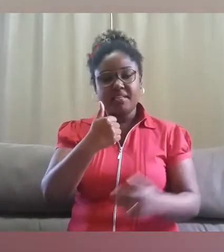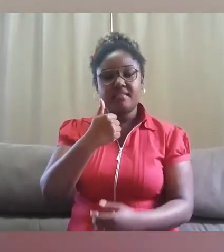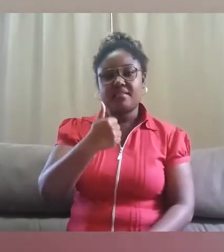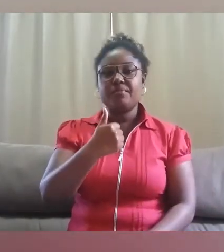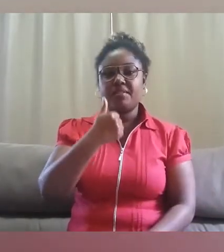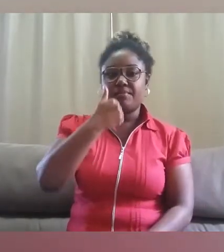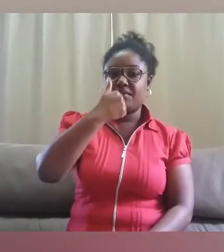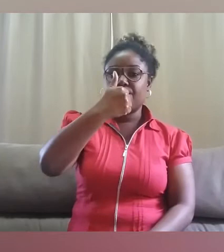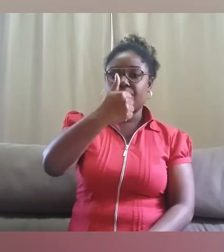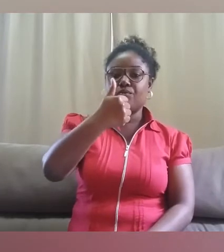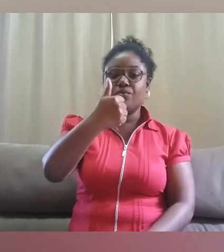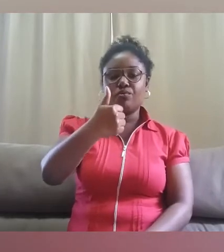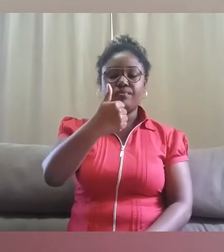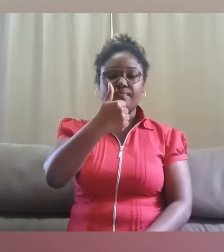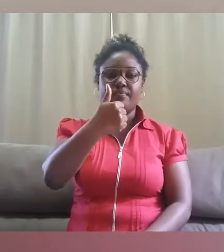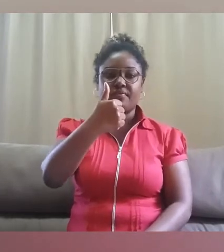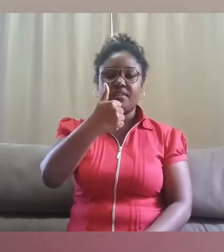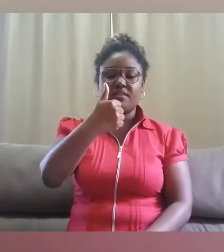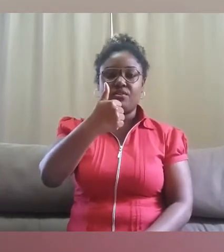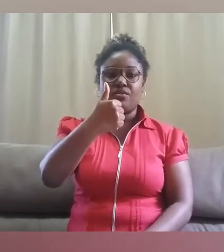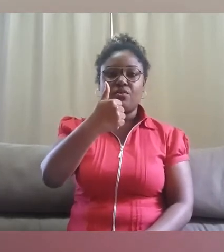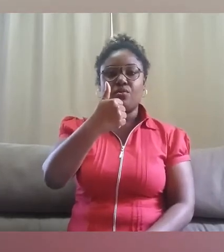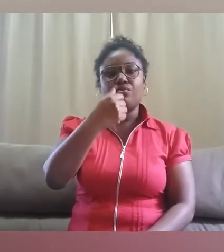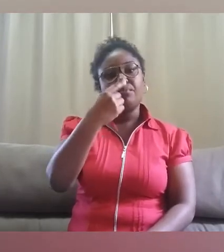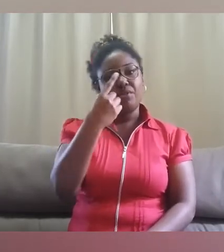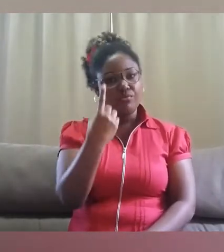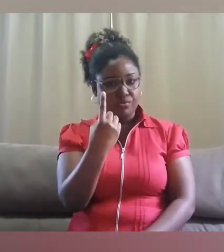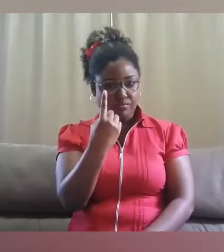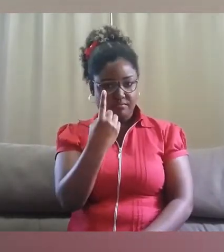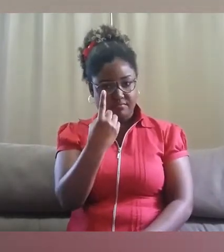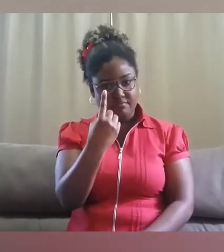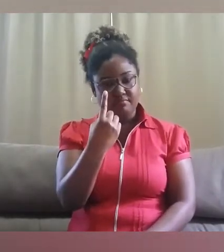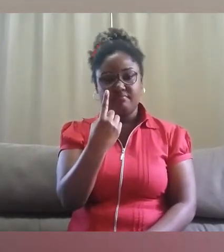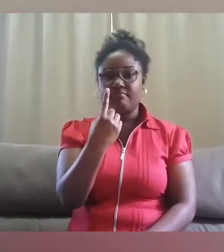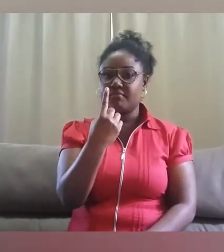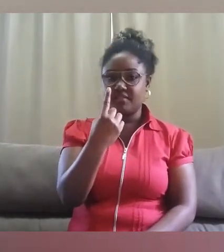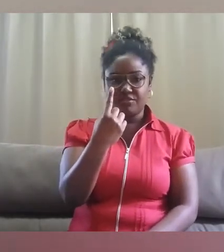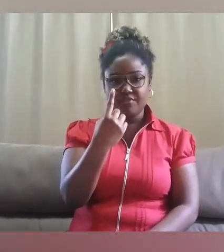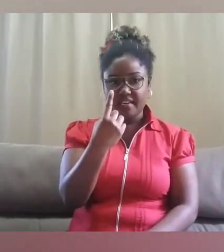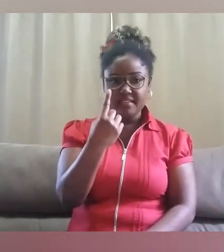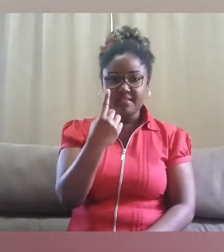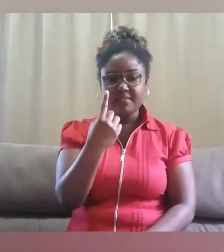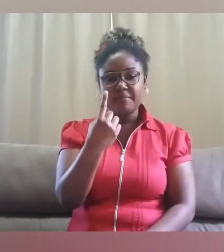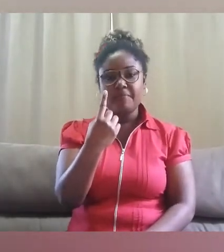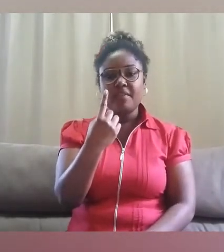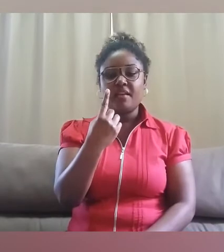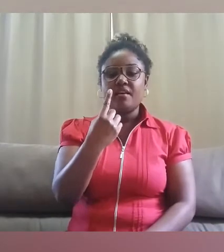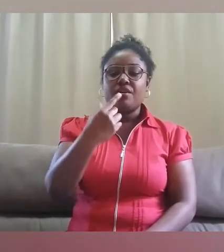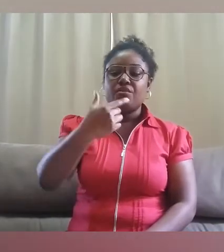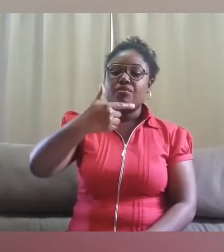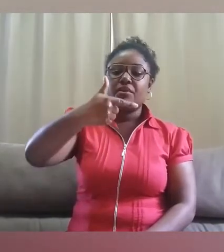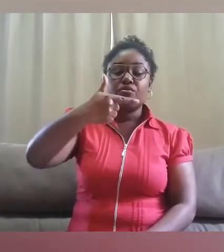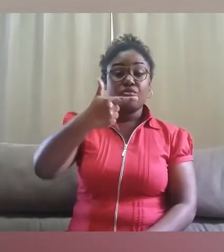numeração mesmo. Então, número 1 ou número 1, tanto faz. Número